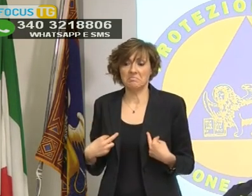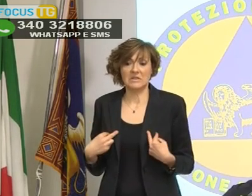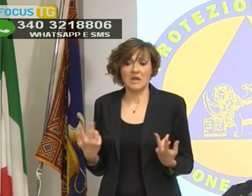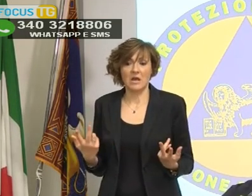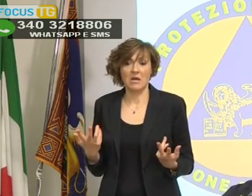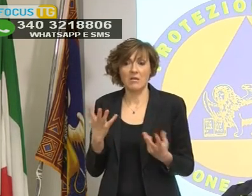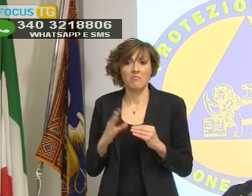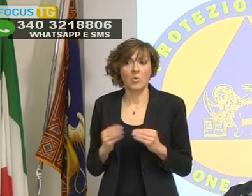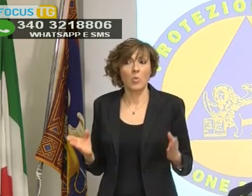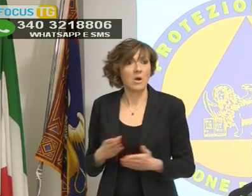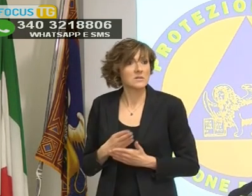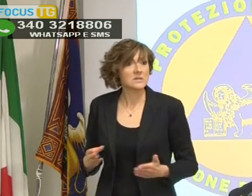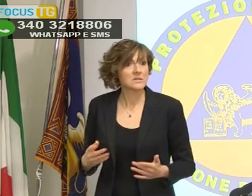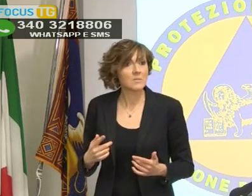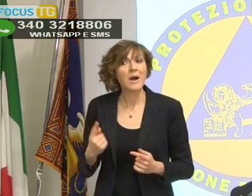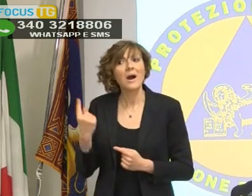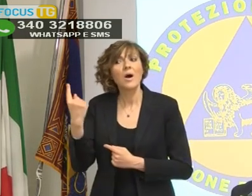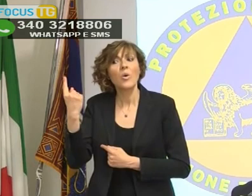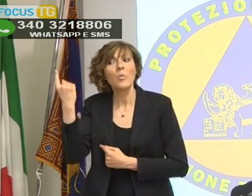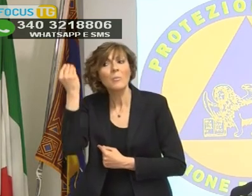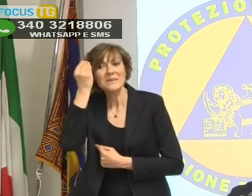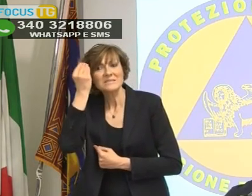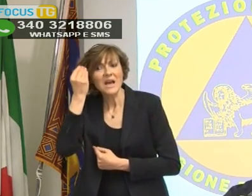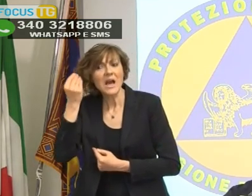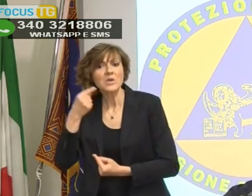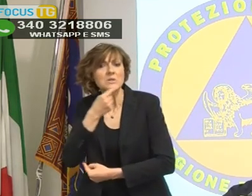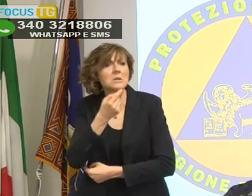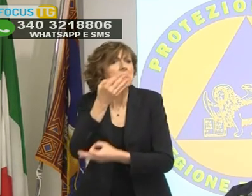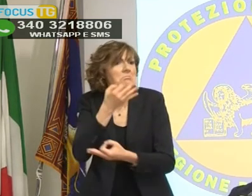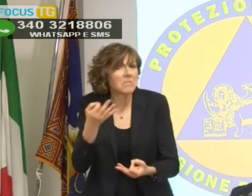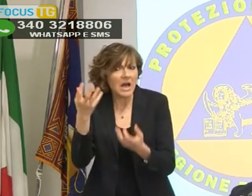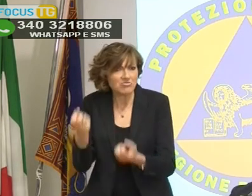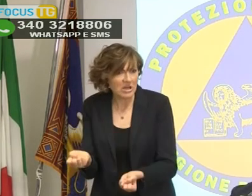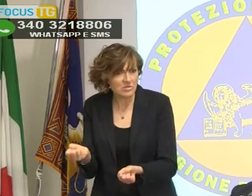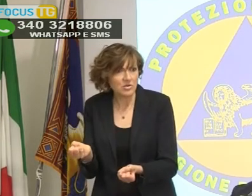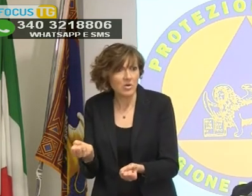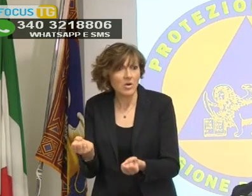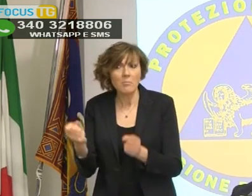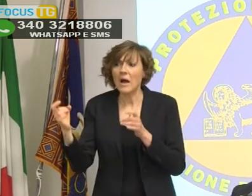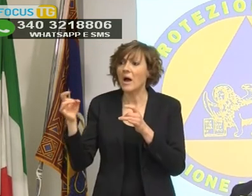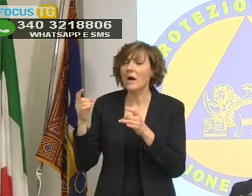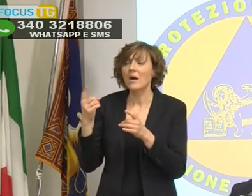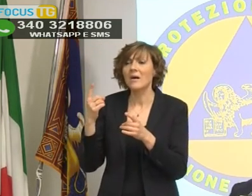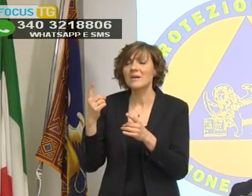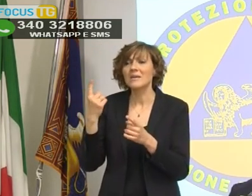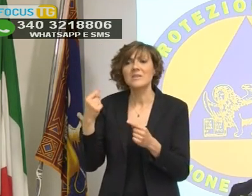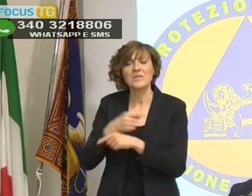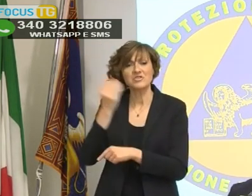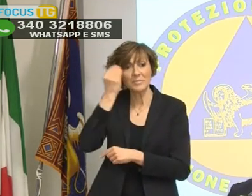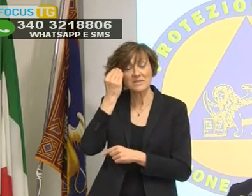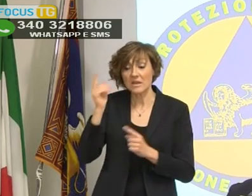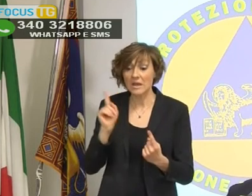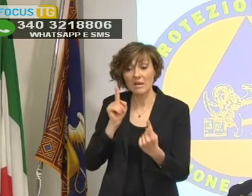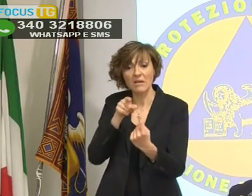cioè, un discorso è l'esprimere una considerazione, un discorso partire dal presupposto che il tuo interlocutore sia un ciarlatano. Perché così non si